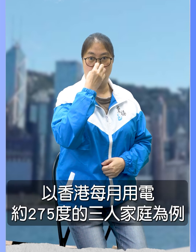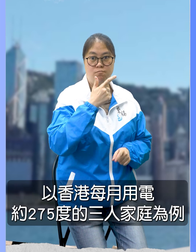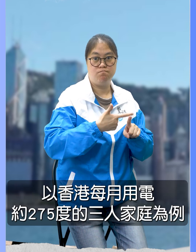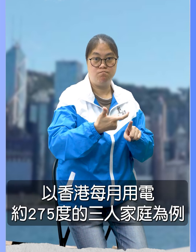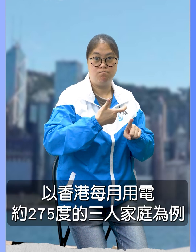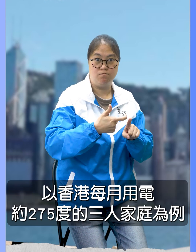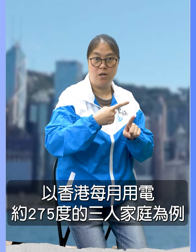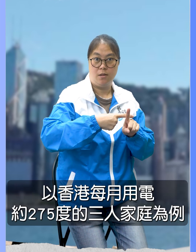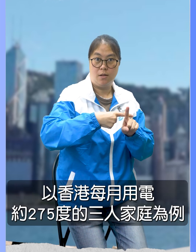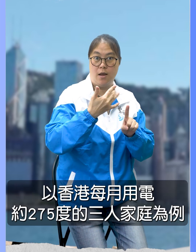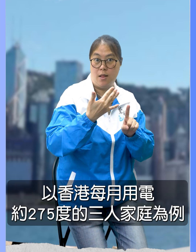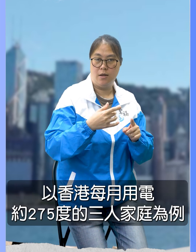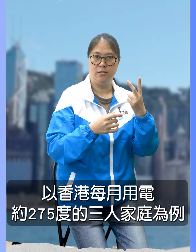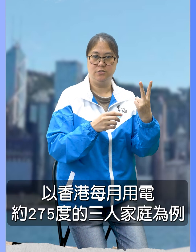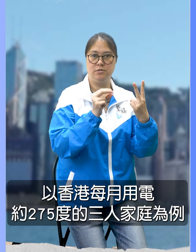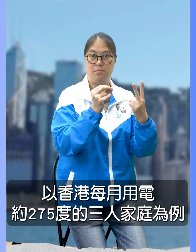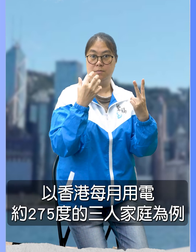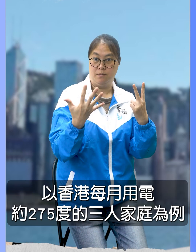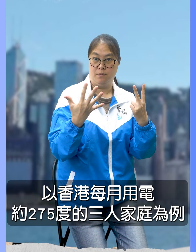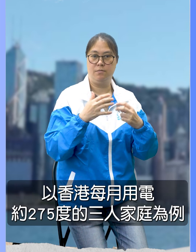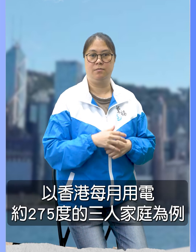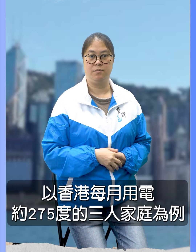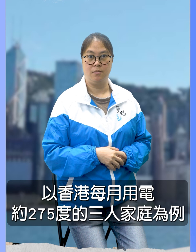以香港每月用電約275度嘅